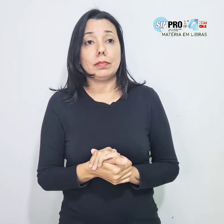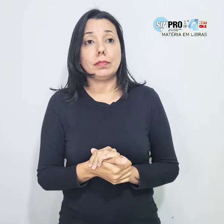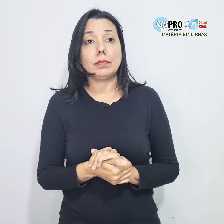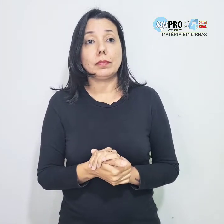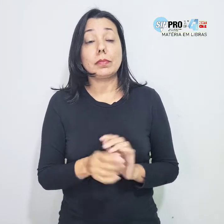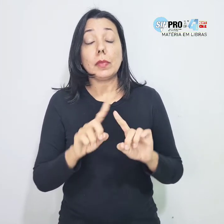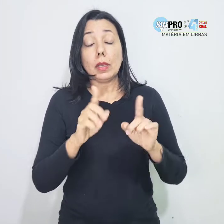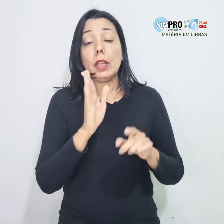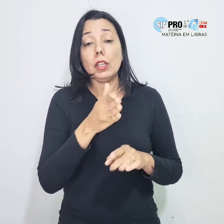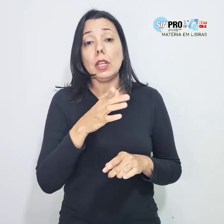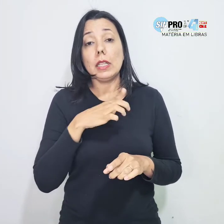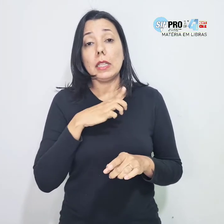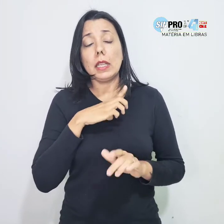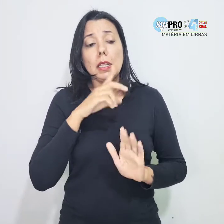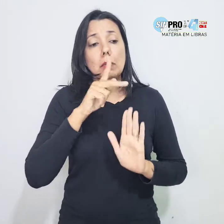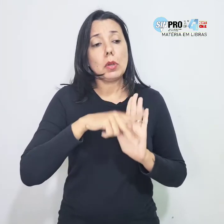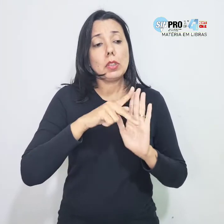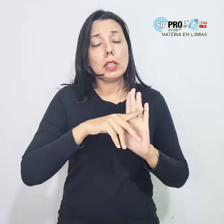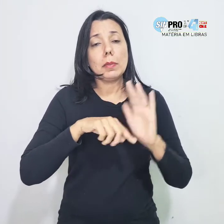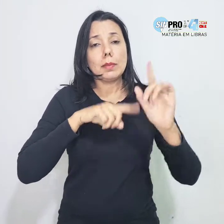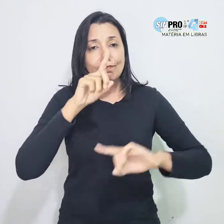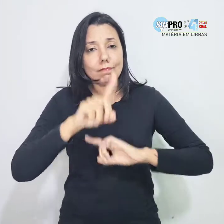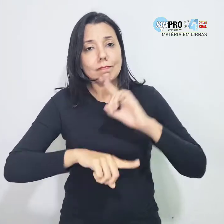Mas já há alguns planos mais avançados.